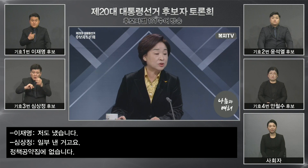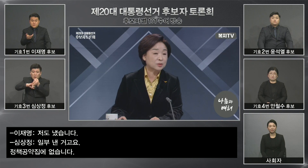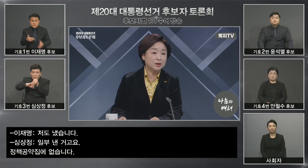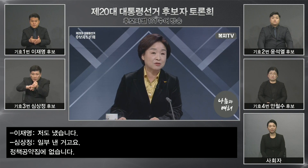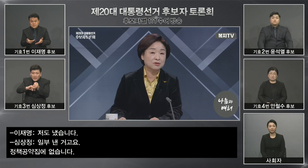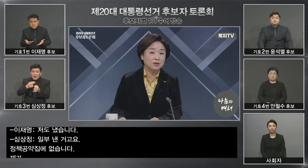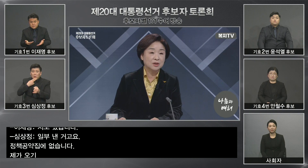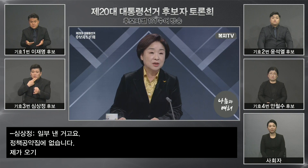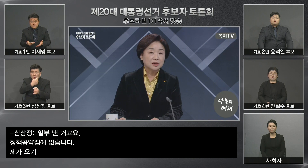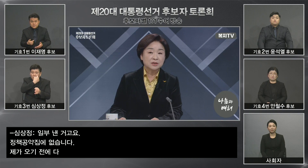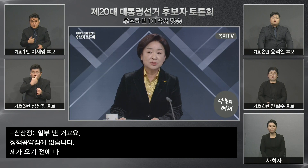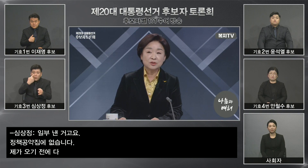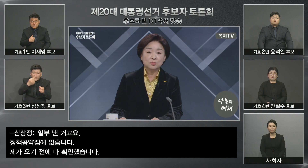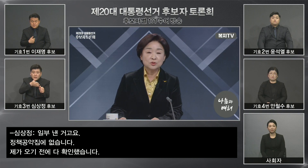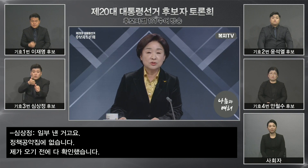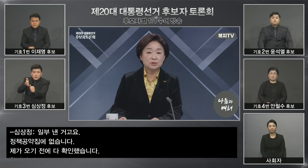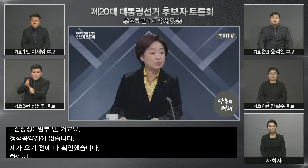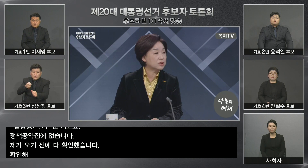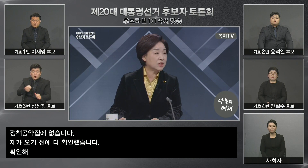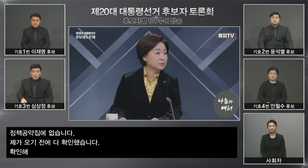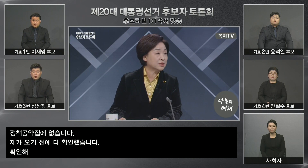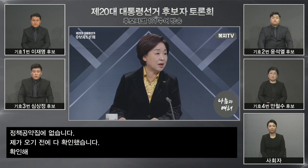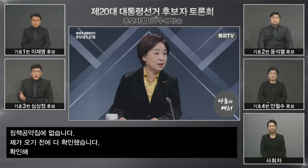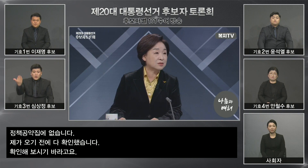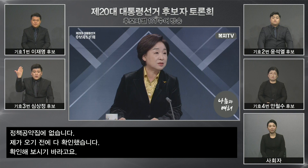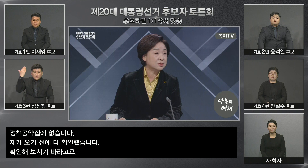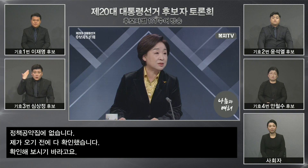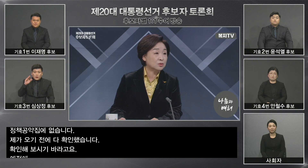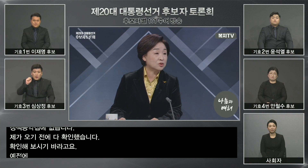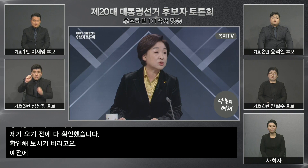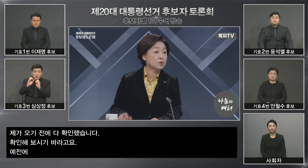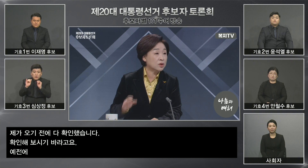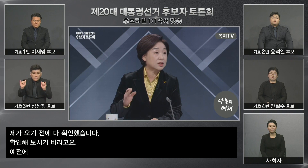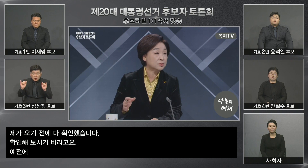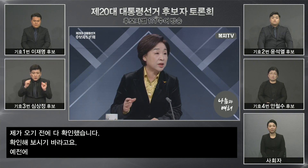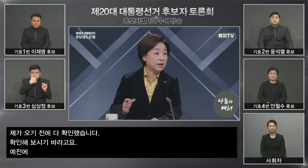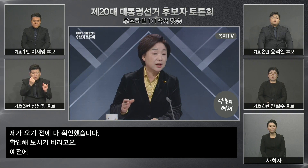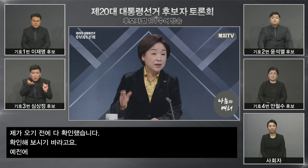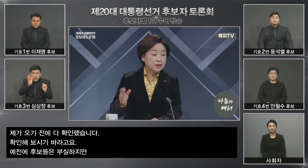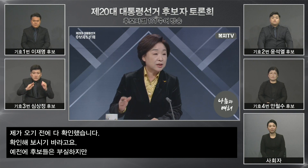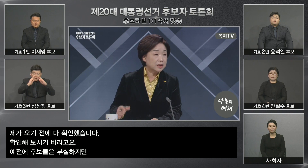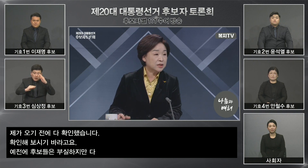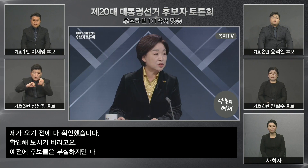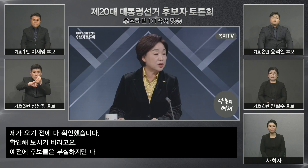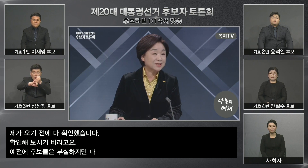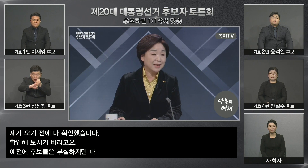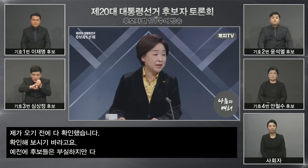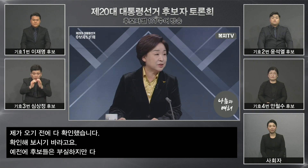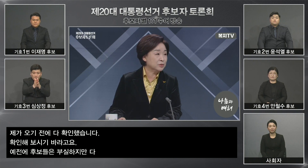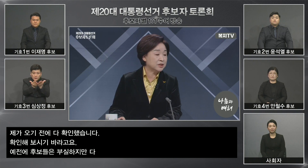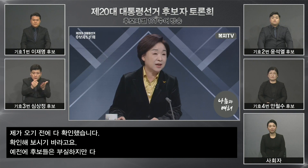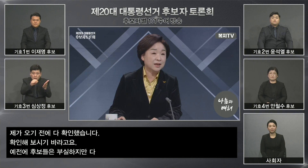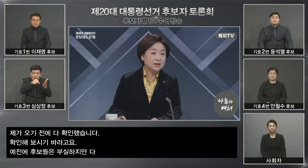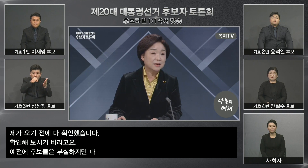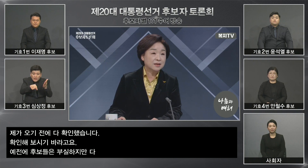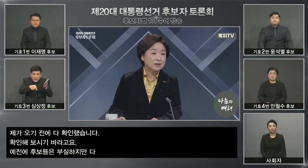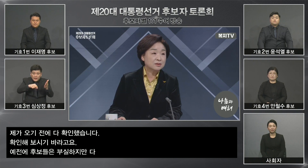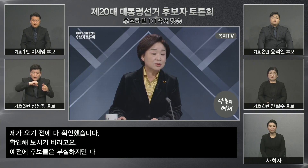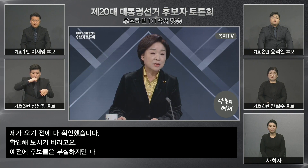확인해 보시기 바라고요. 예전에 후보들은 부실하지만 다 그 정책 공약집에 재정계획 다